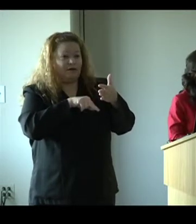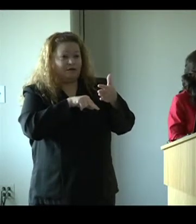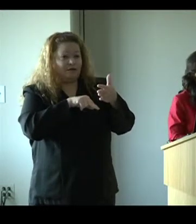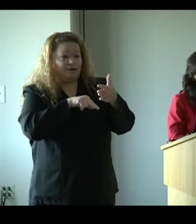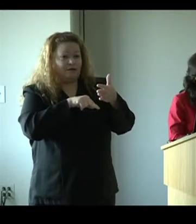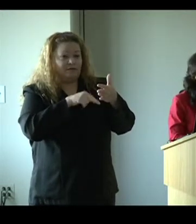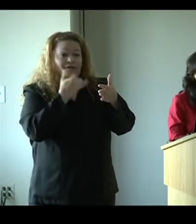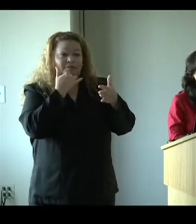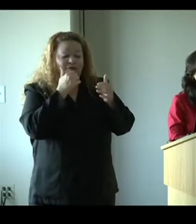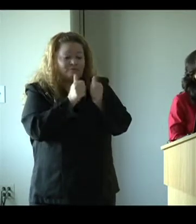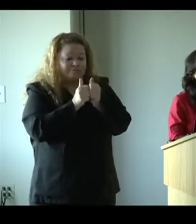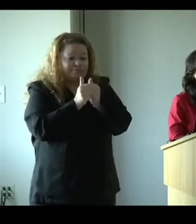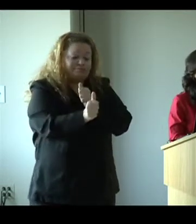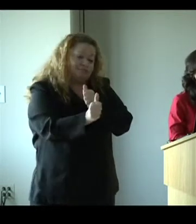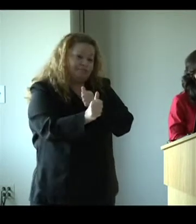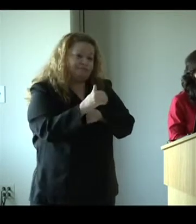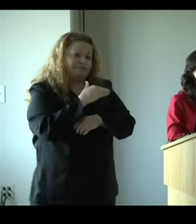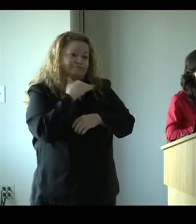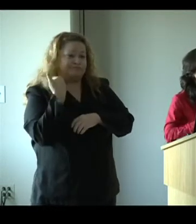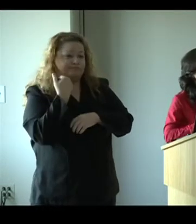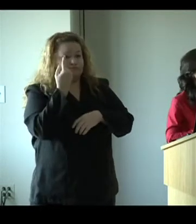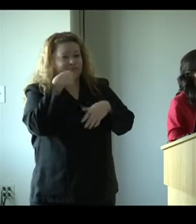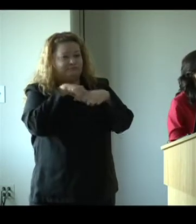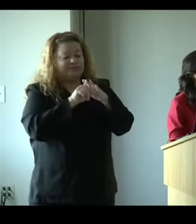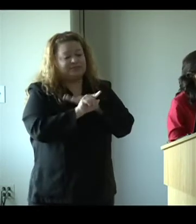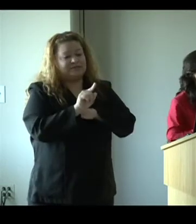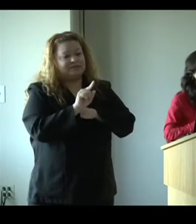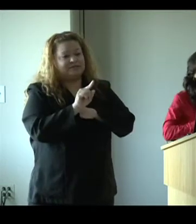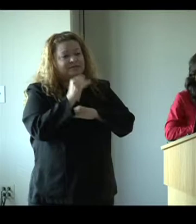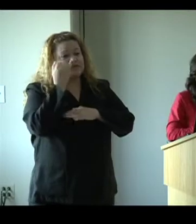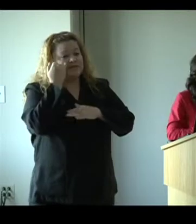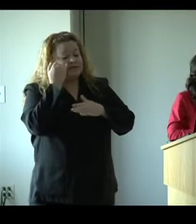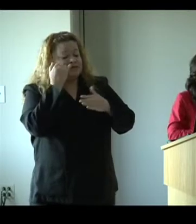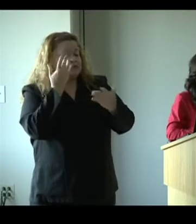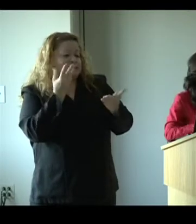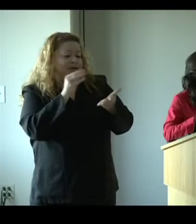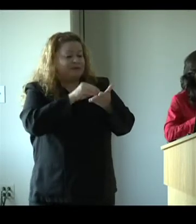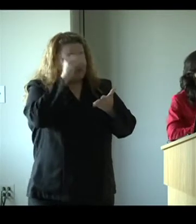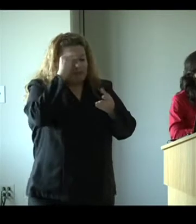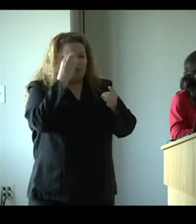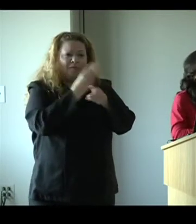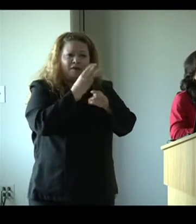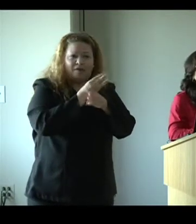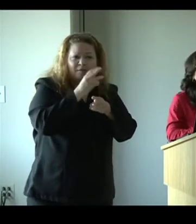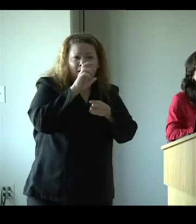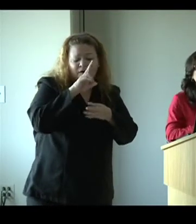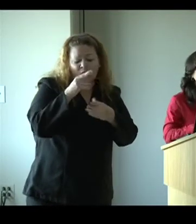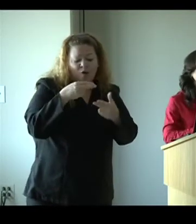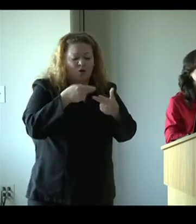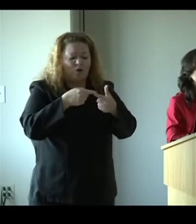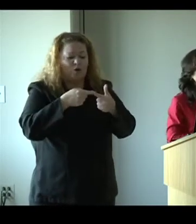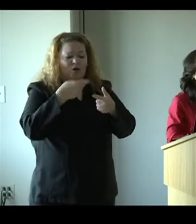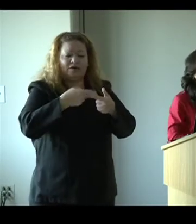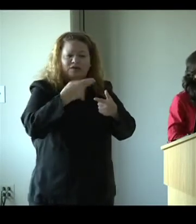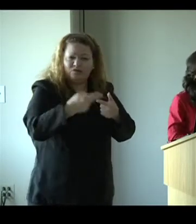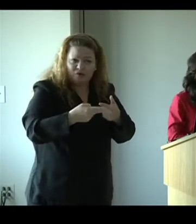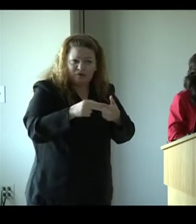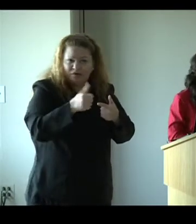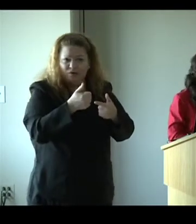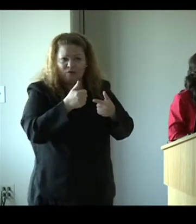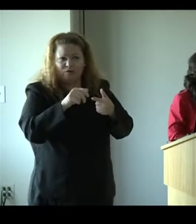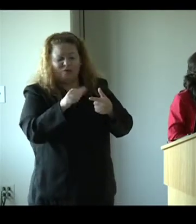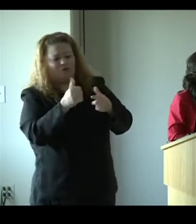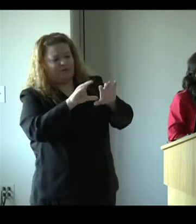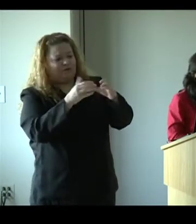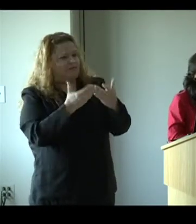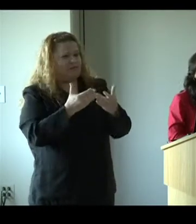pasa año se vuelve a quedar en primer grado si aprendió matemáticas y aprendió historia si adquirió conocimiento de otras áreas